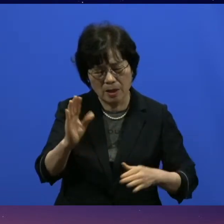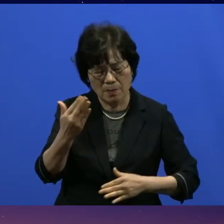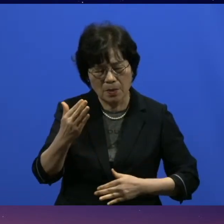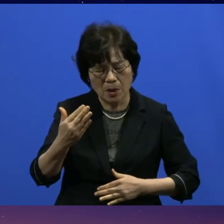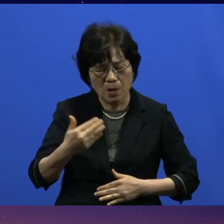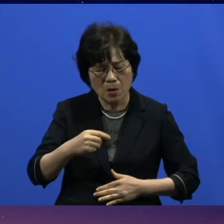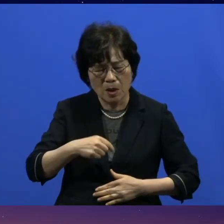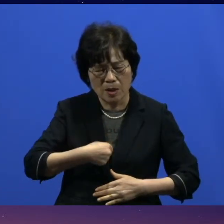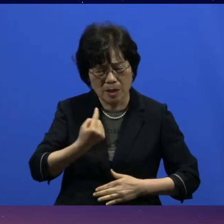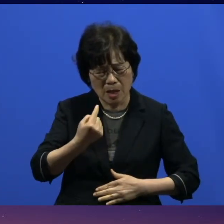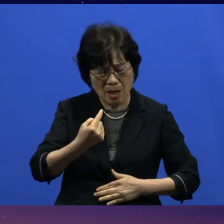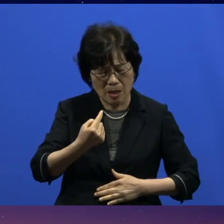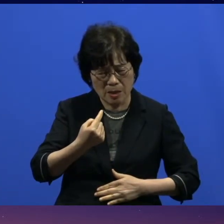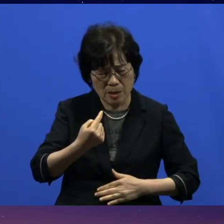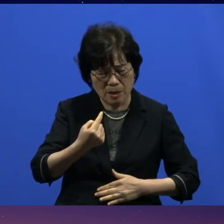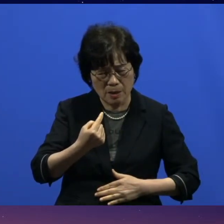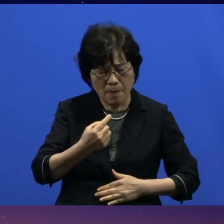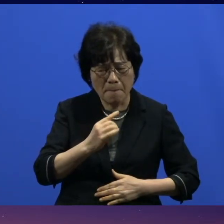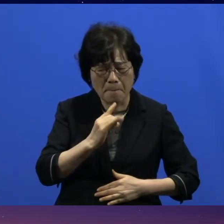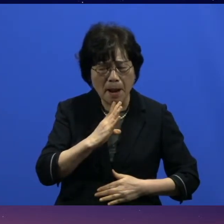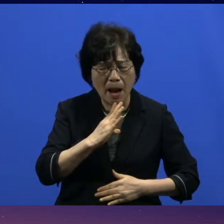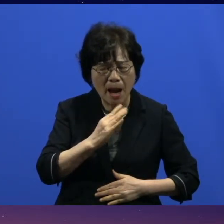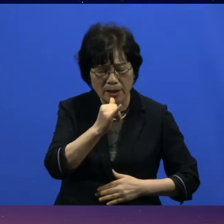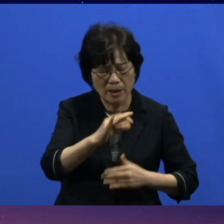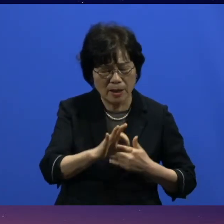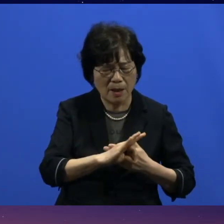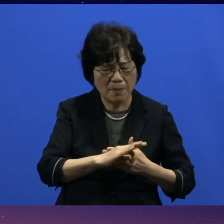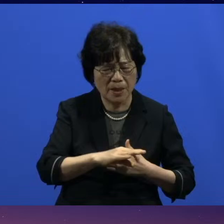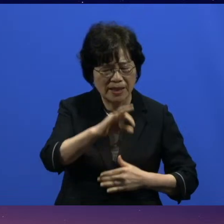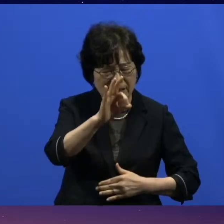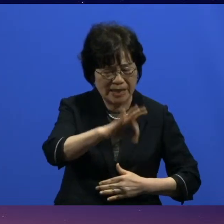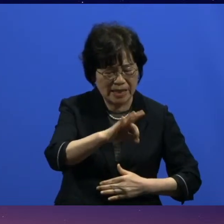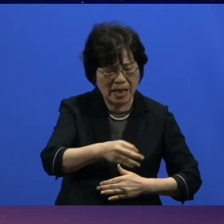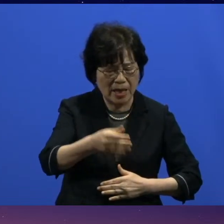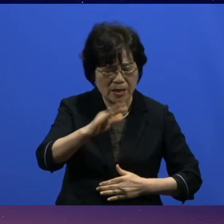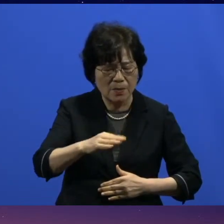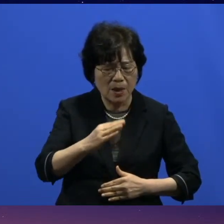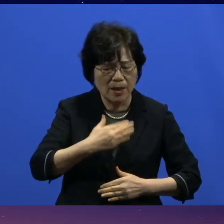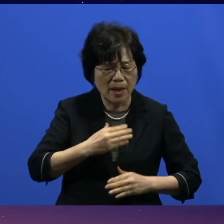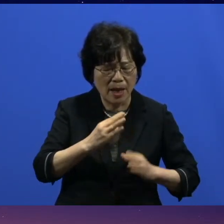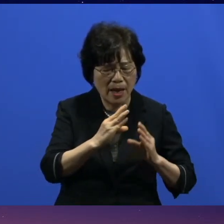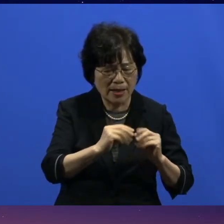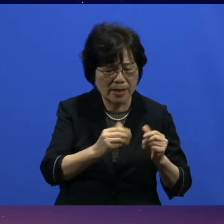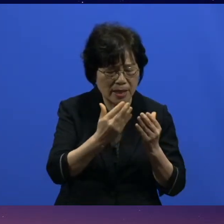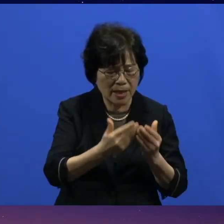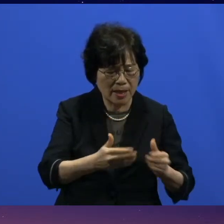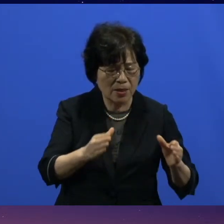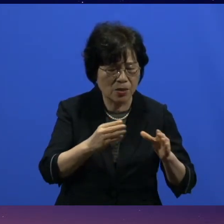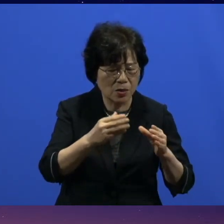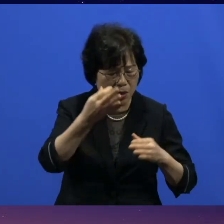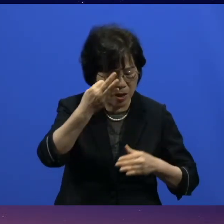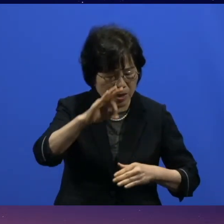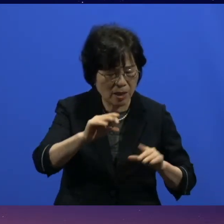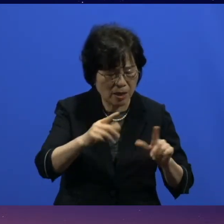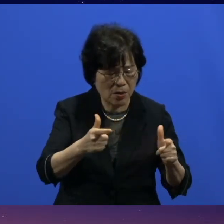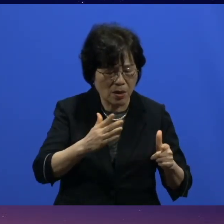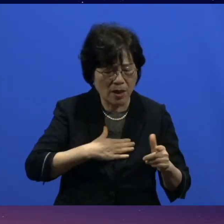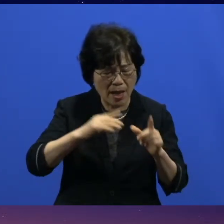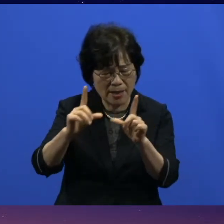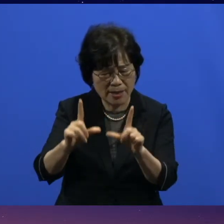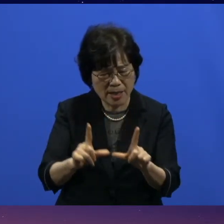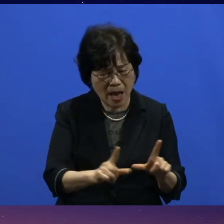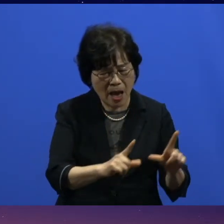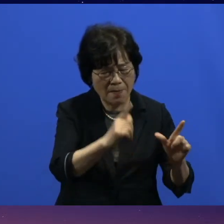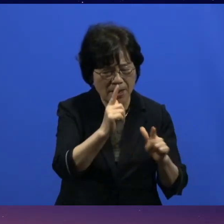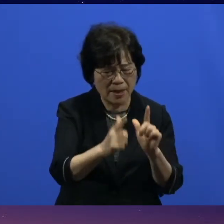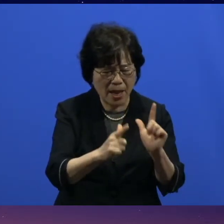우리 자체로만 있다면 아무것도 아닙니다. 그럼에도 불구하고 내가 질그릇임을 인정하지 않고 내 삶을 다양하게 포장하고